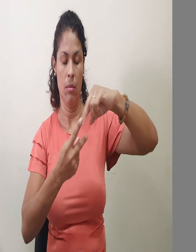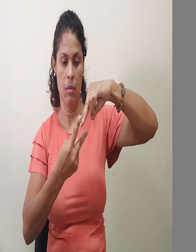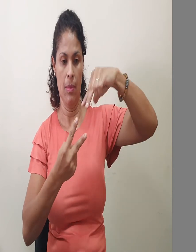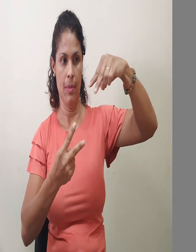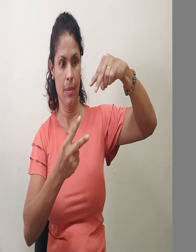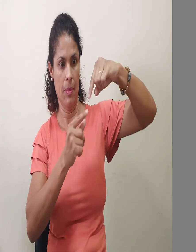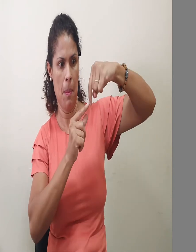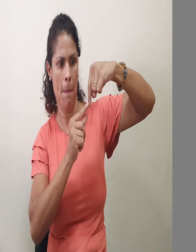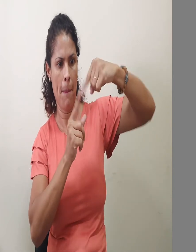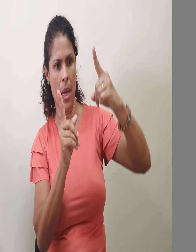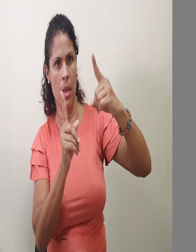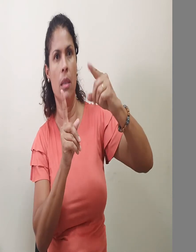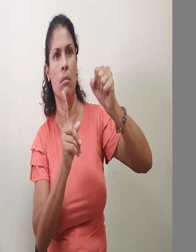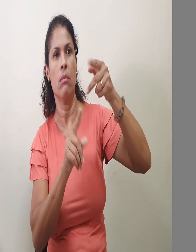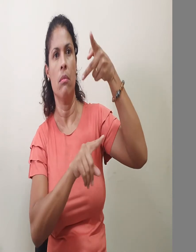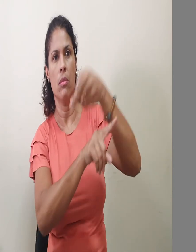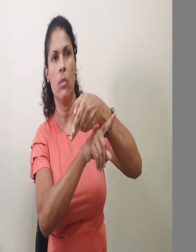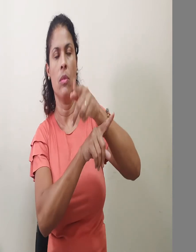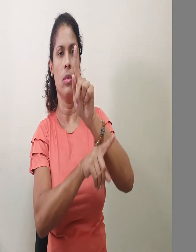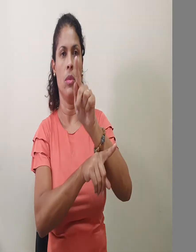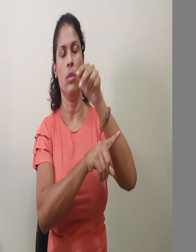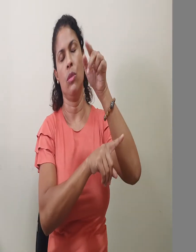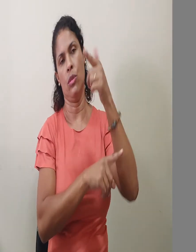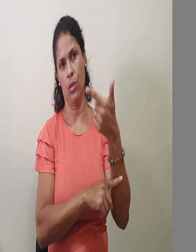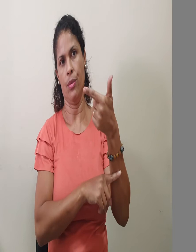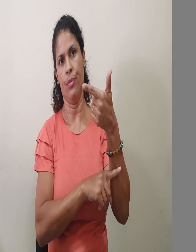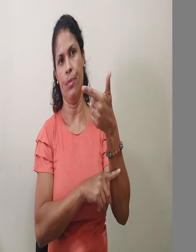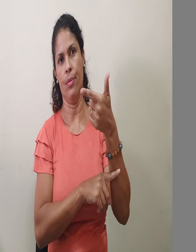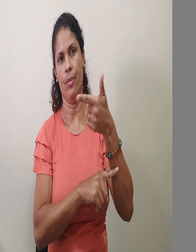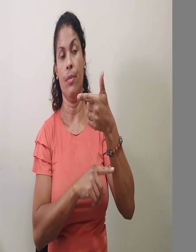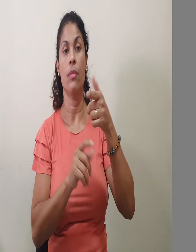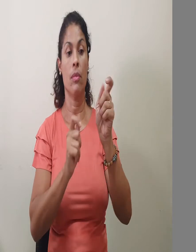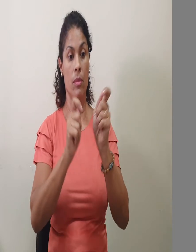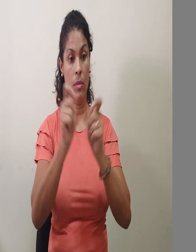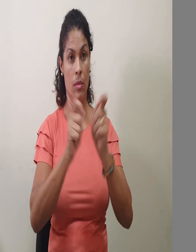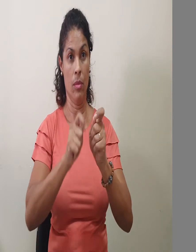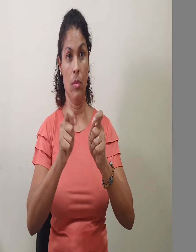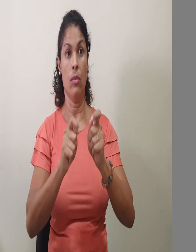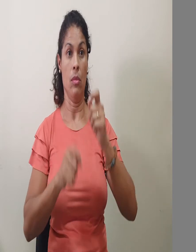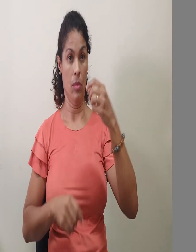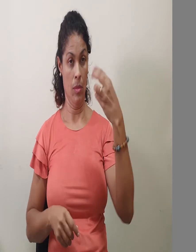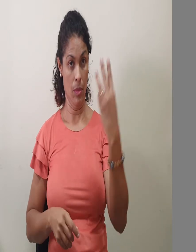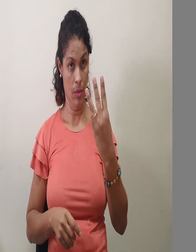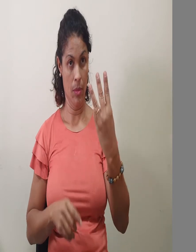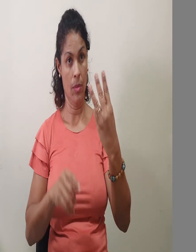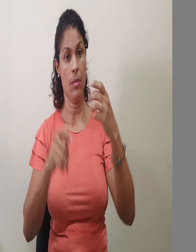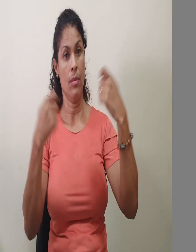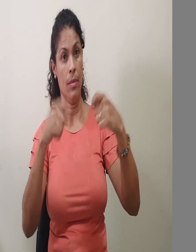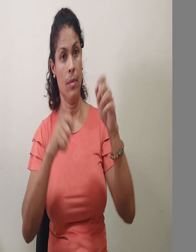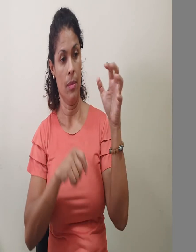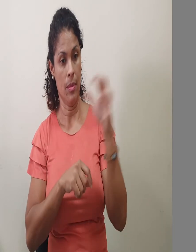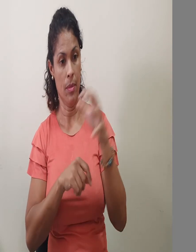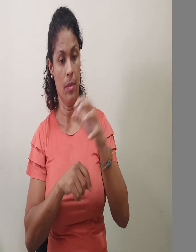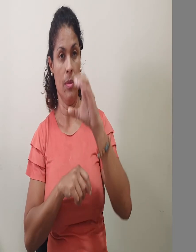seus mecanismos ainda não bem compreendidos, sugerem que lesões no DNA interrompem o ciclo entre